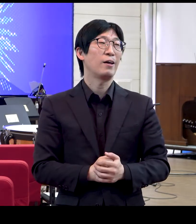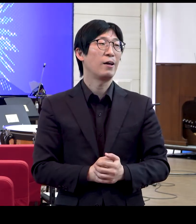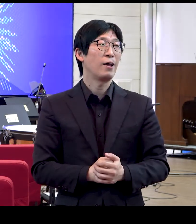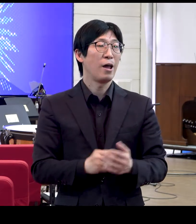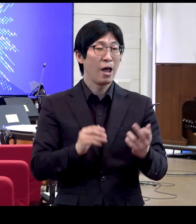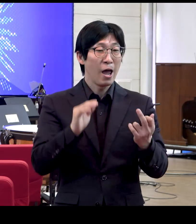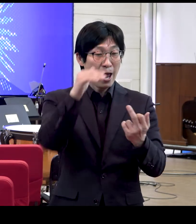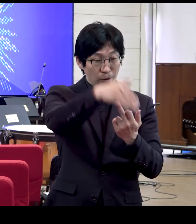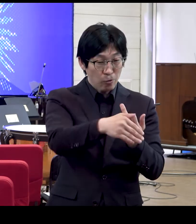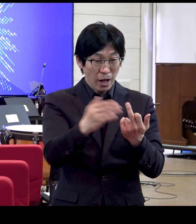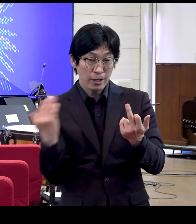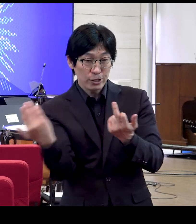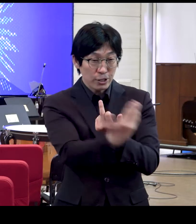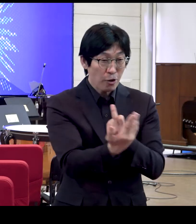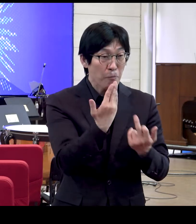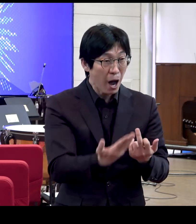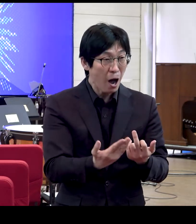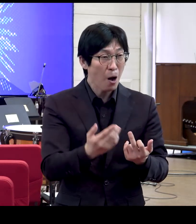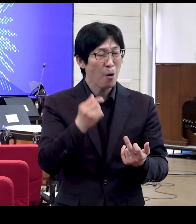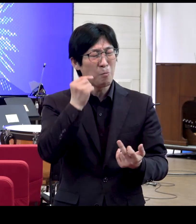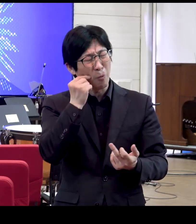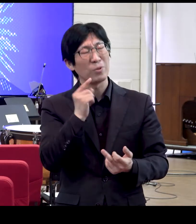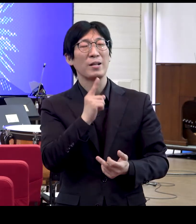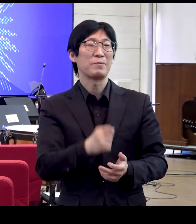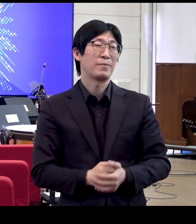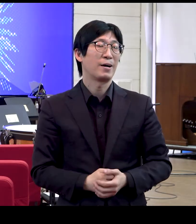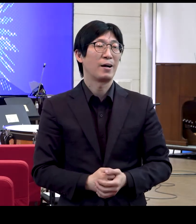절대로 에덴을 지킬 수가 없다는 이야기죠.